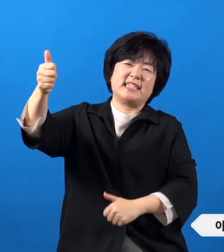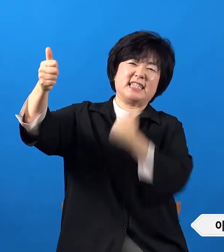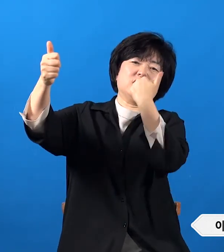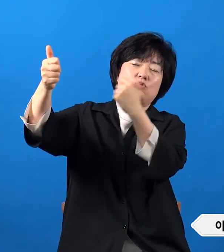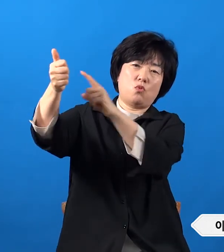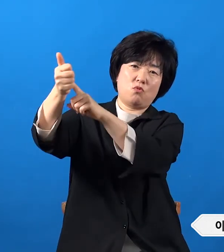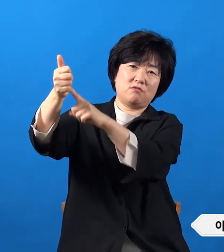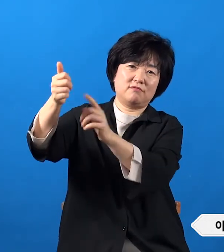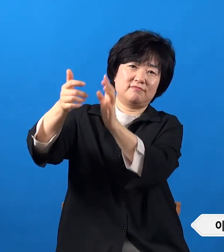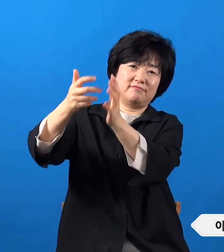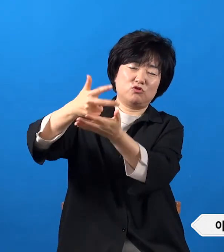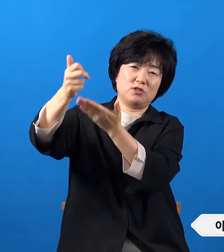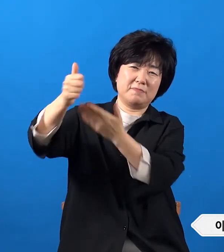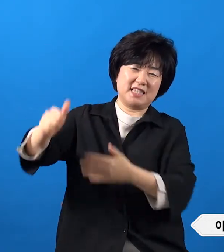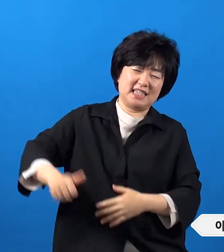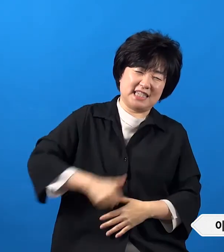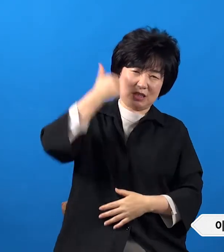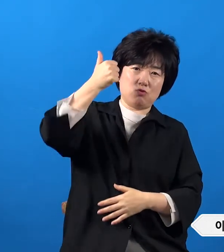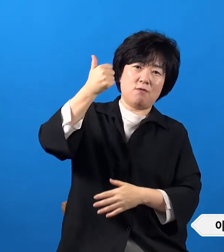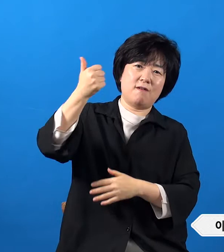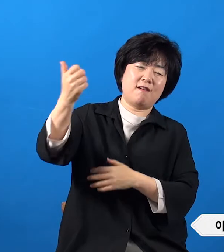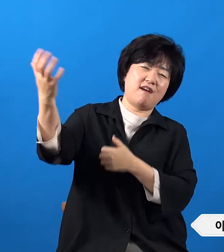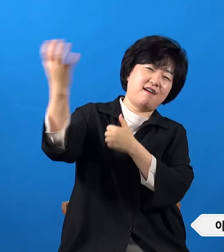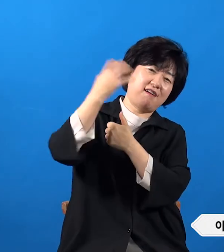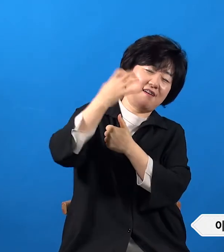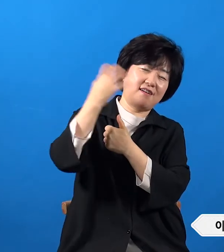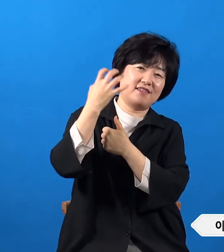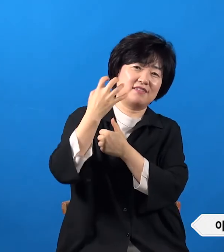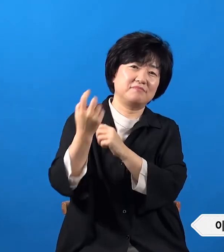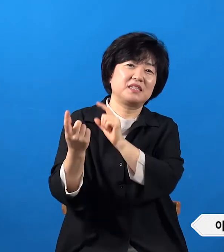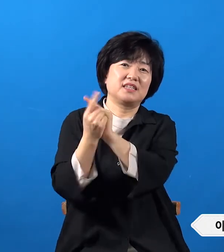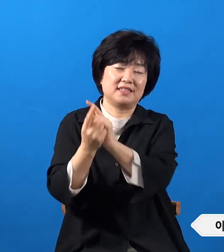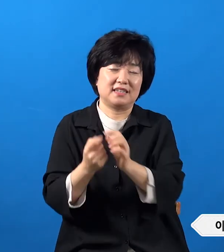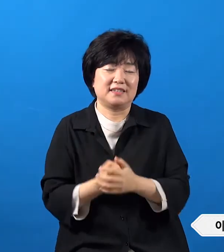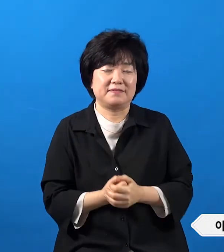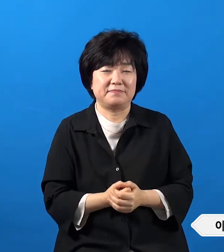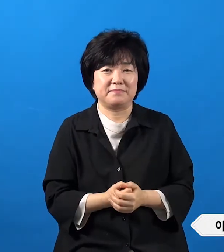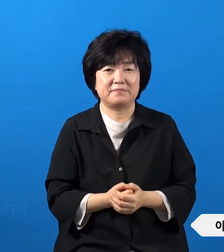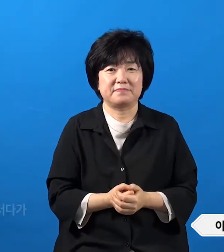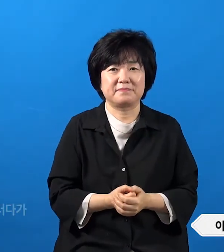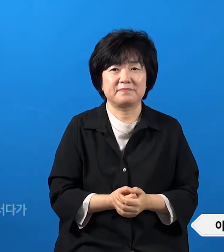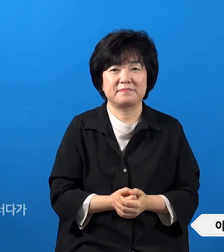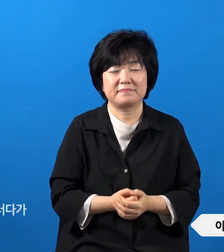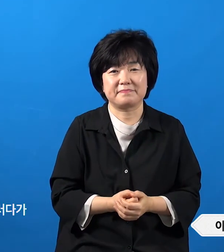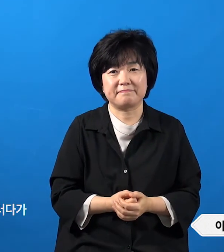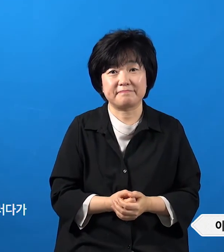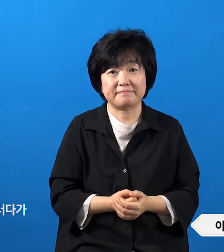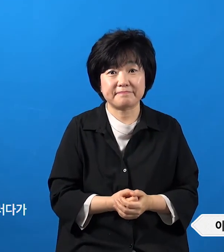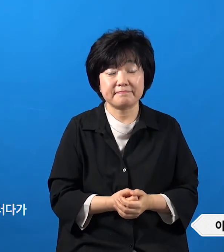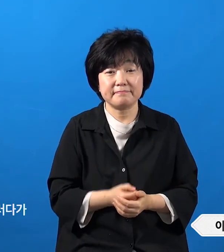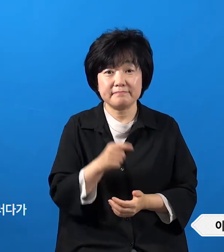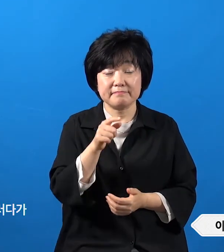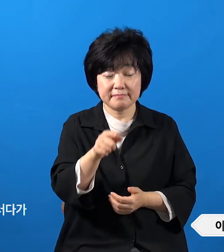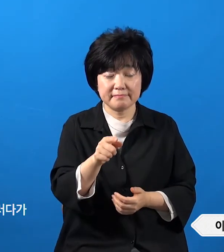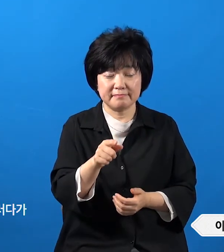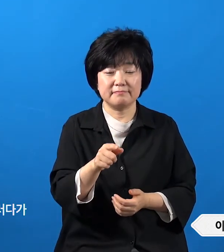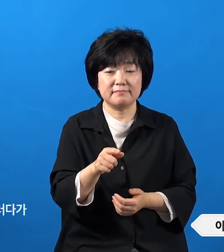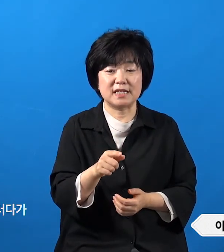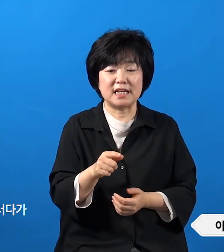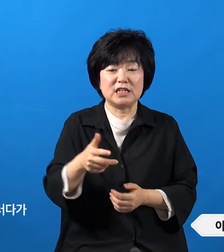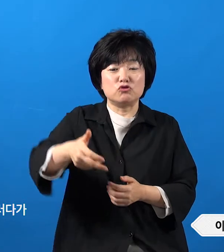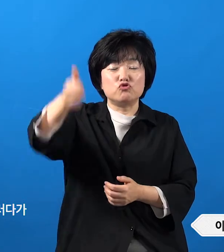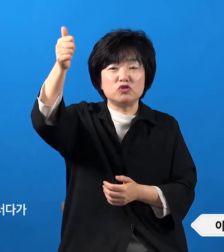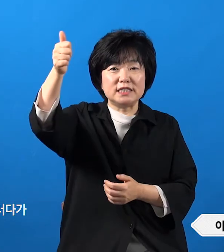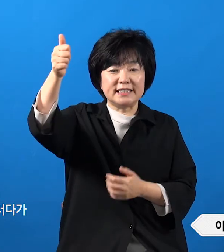이렇게 말씀하십니다. 우선 32절, 33절을 같이 읽겠습니다. 다 함께 시작. 이에